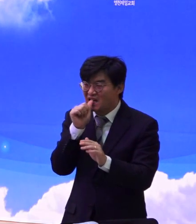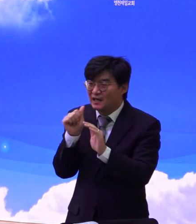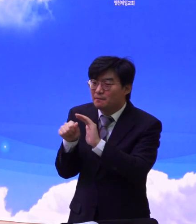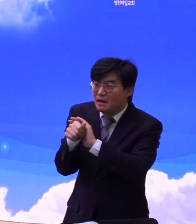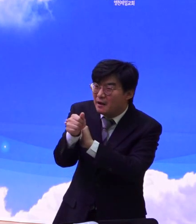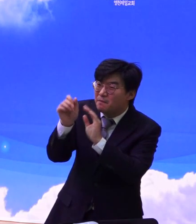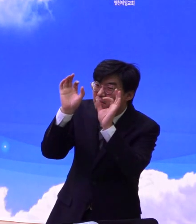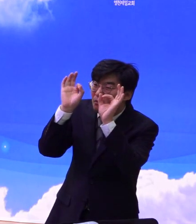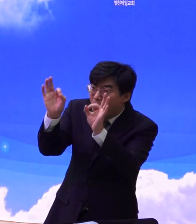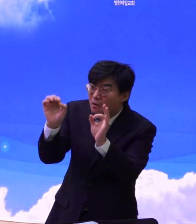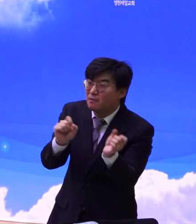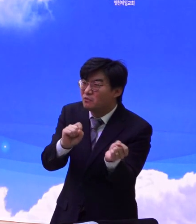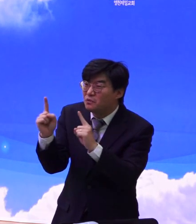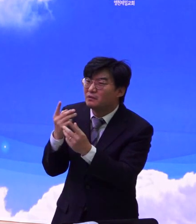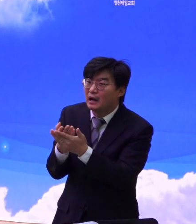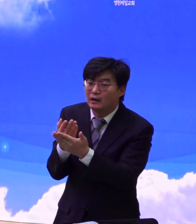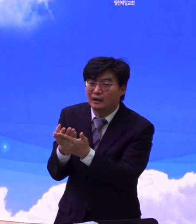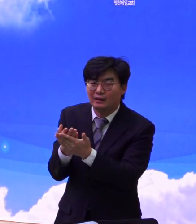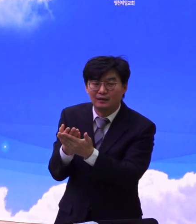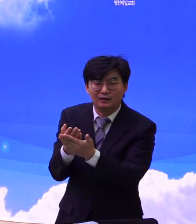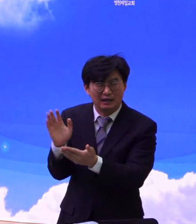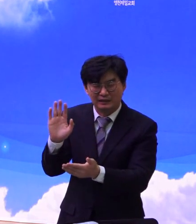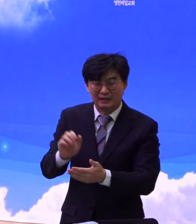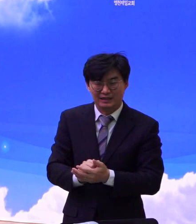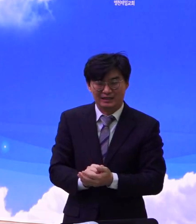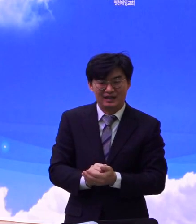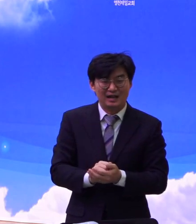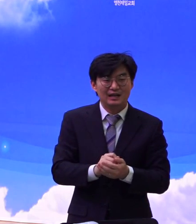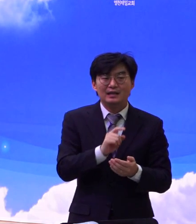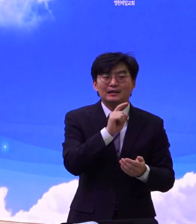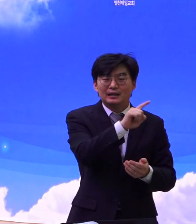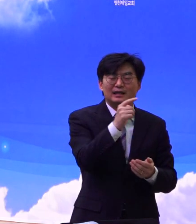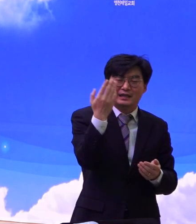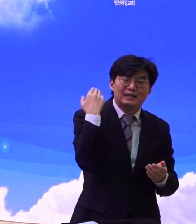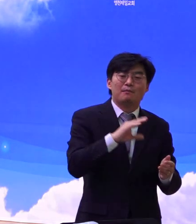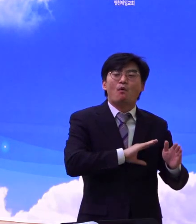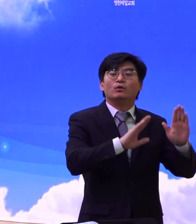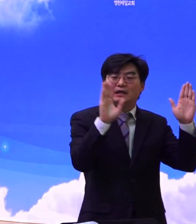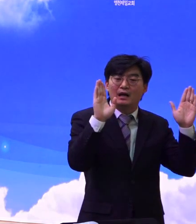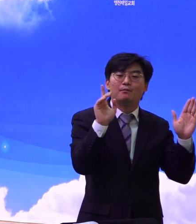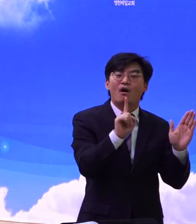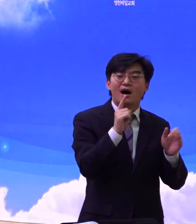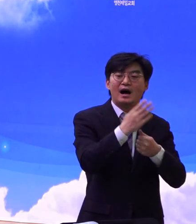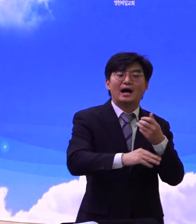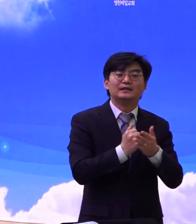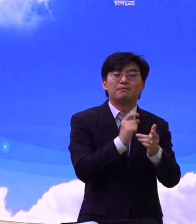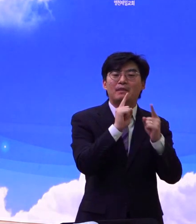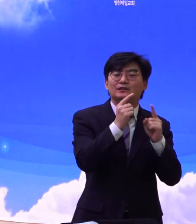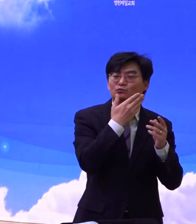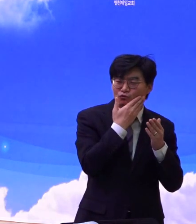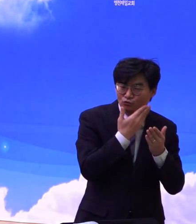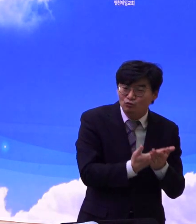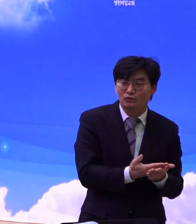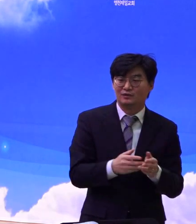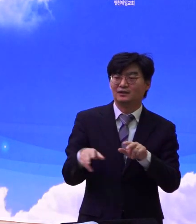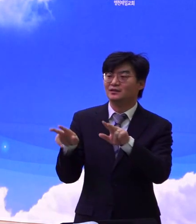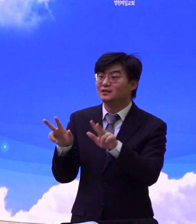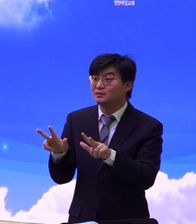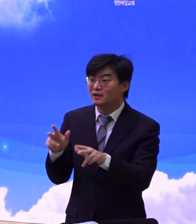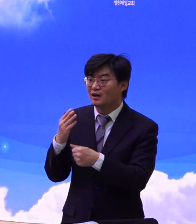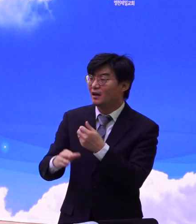있죠. 여러분 이 지역에서 와보니까 유명한 것이 있더라고요. 제가 처음에는 이게 무슨 말이지?